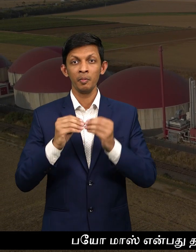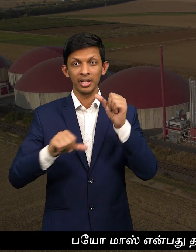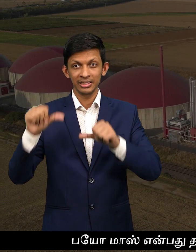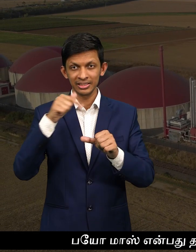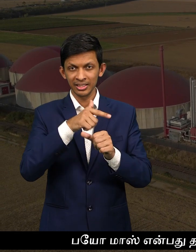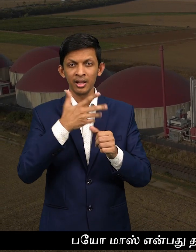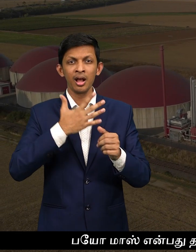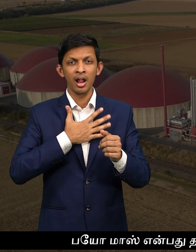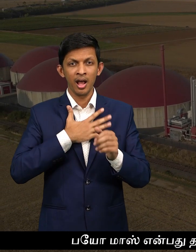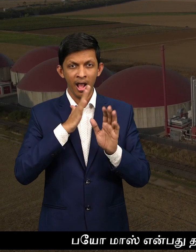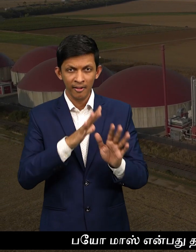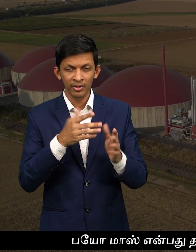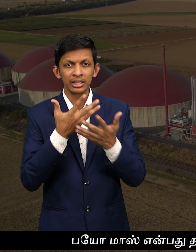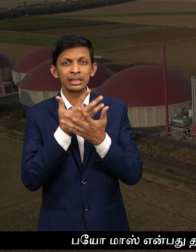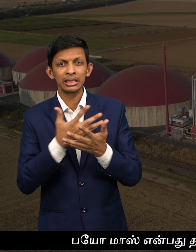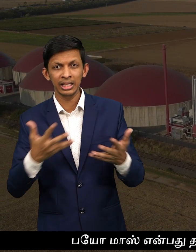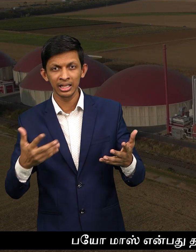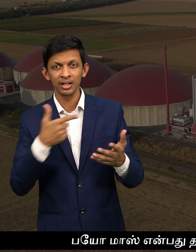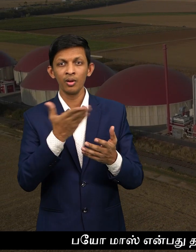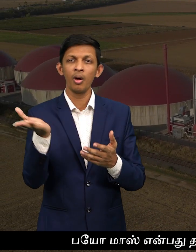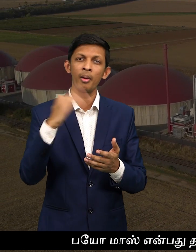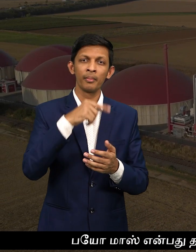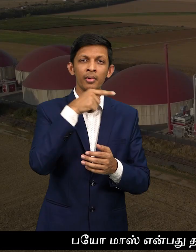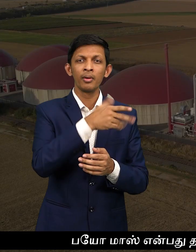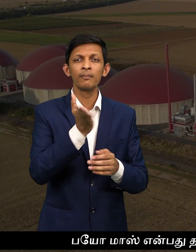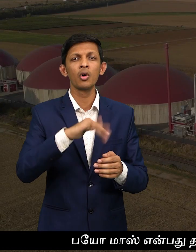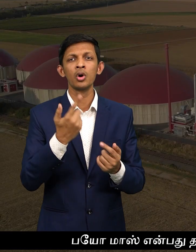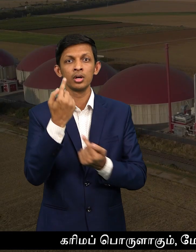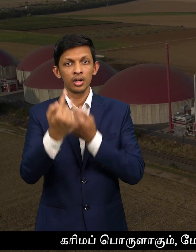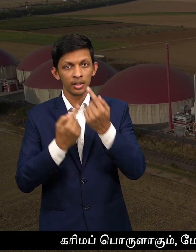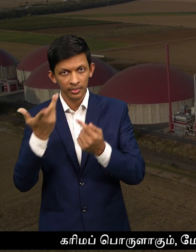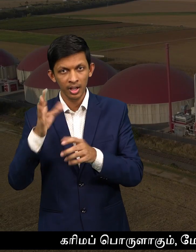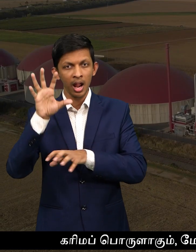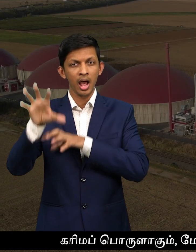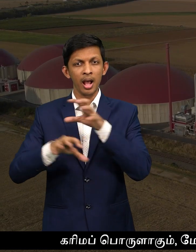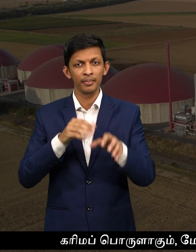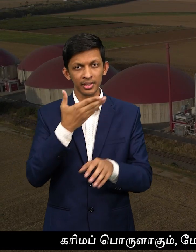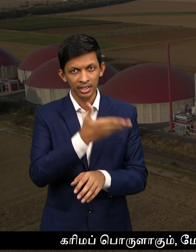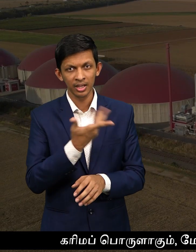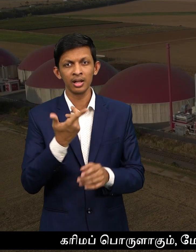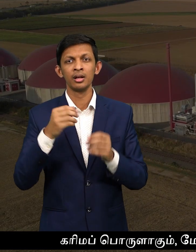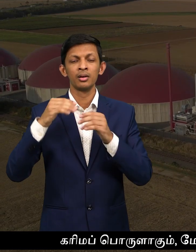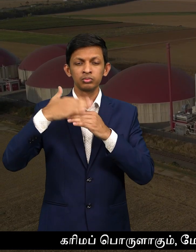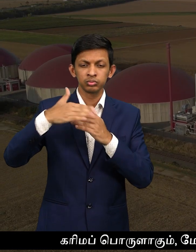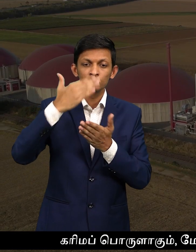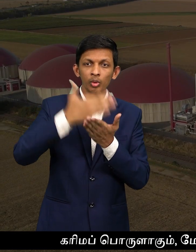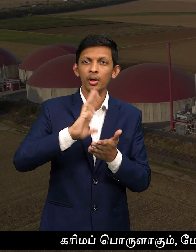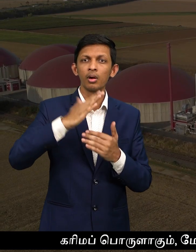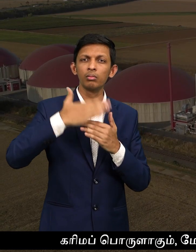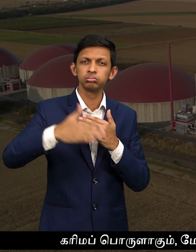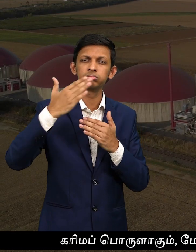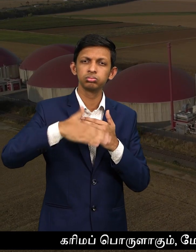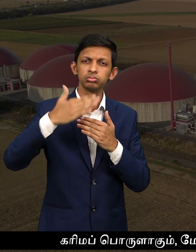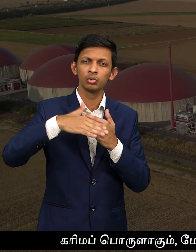பயோமாஸ் என்பது தாவரங்கள் மற்றும் விலங்குகளிலிருந்து வரும் கரிம பொருளாகும். மேலும் இது